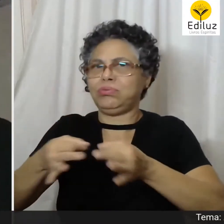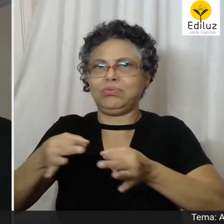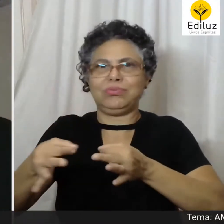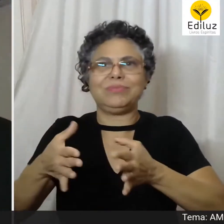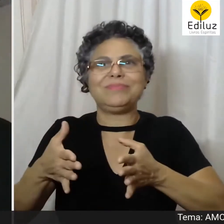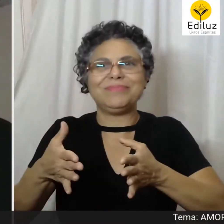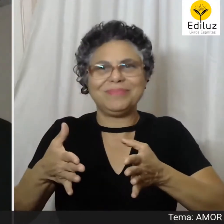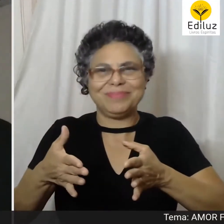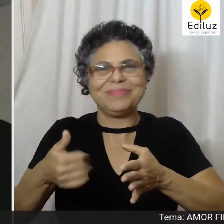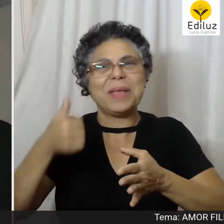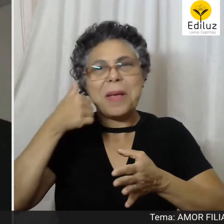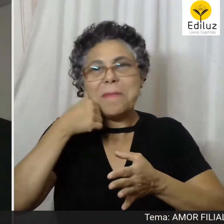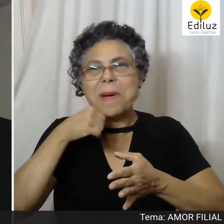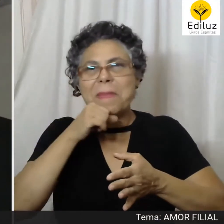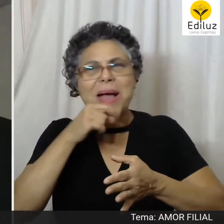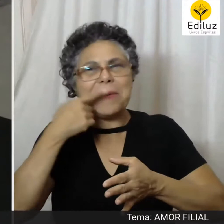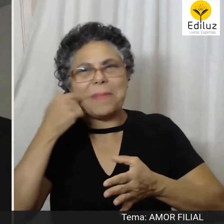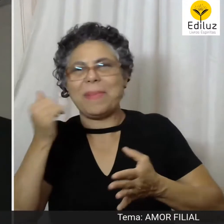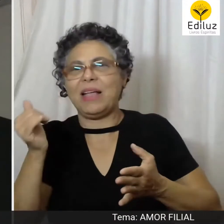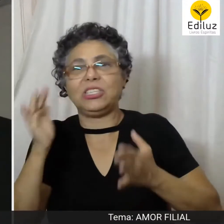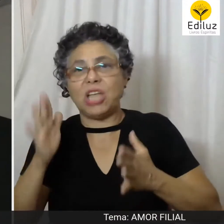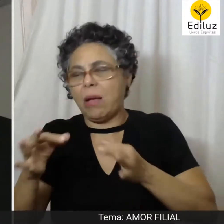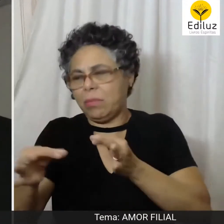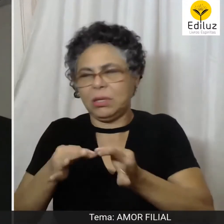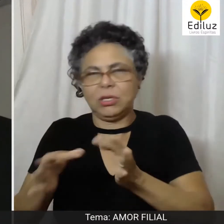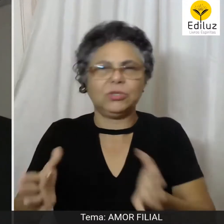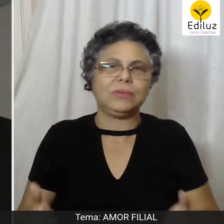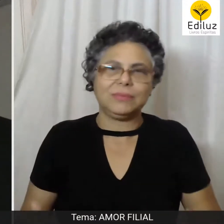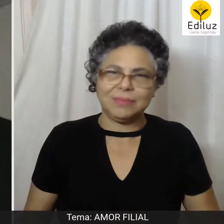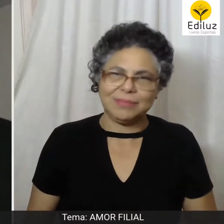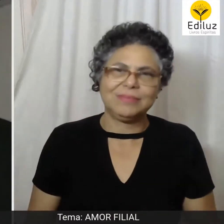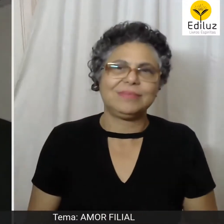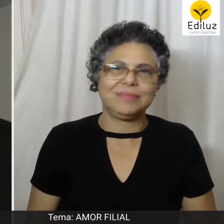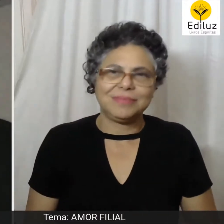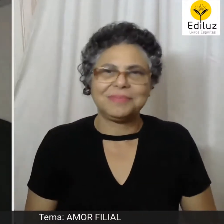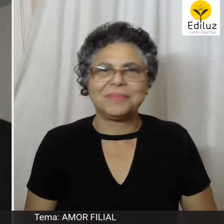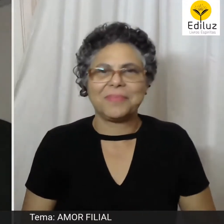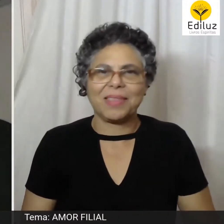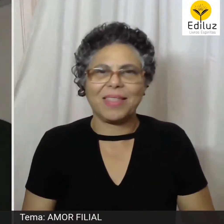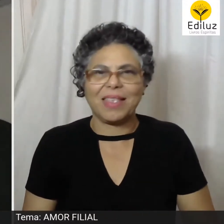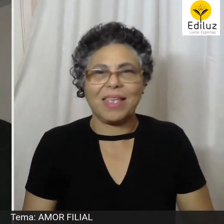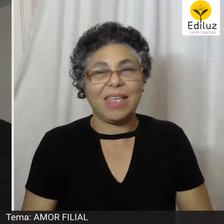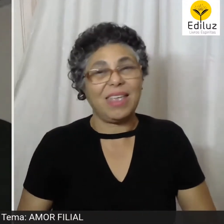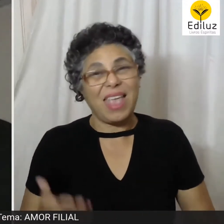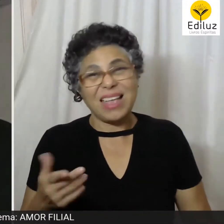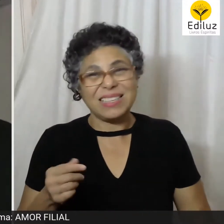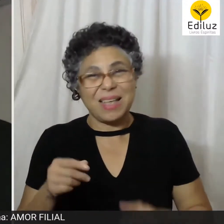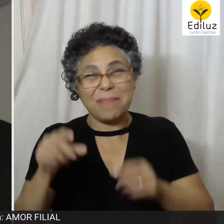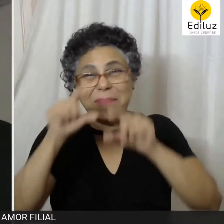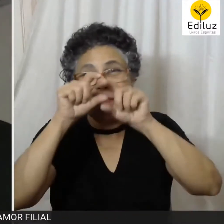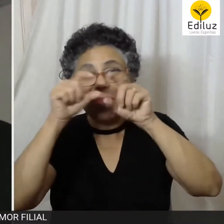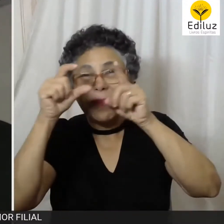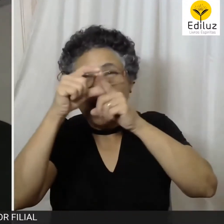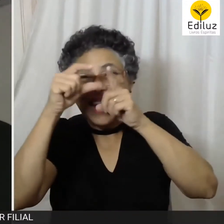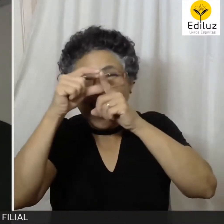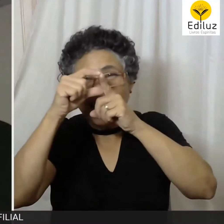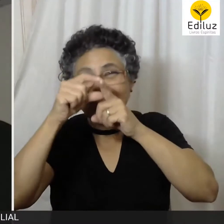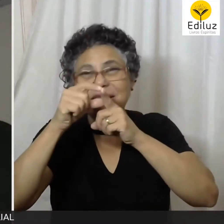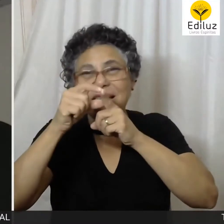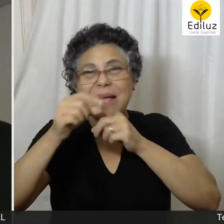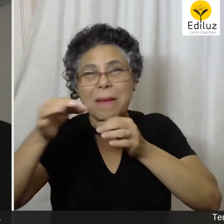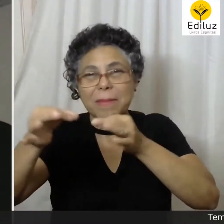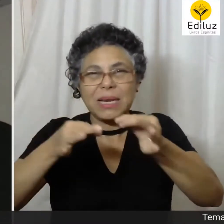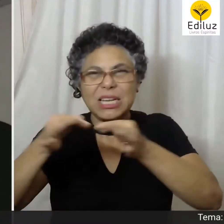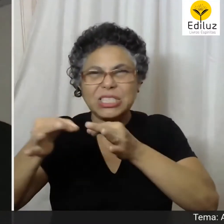mãe. E, na verdade, planejamento aí não é um termo adequado, é projeção mesmo.